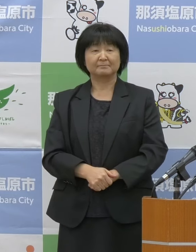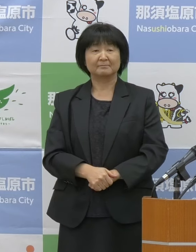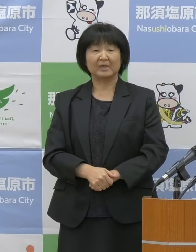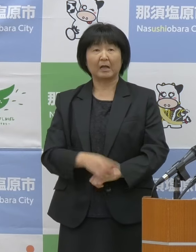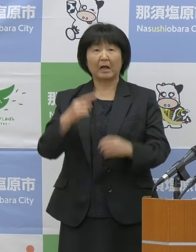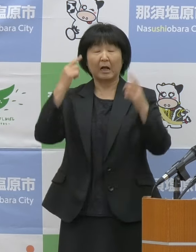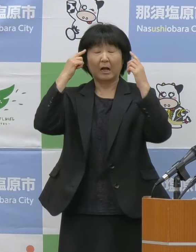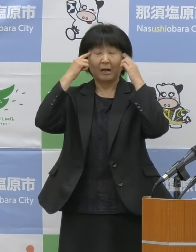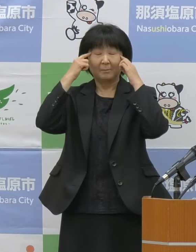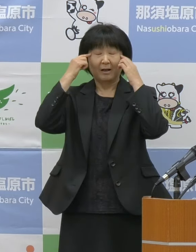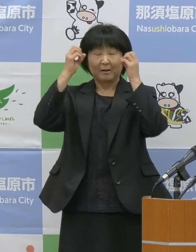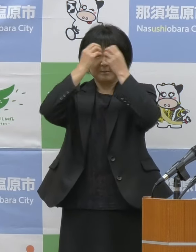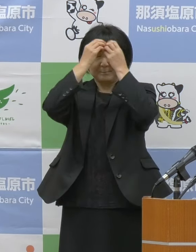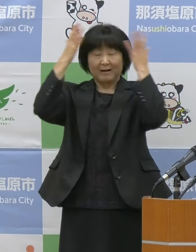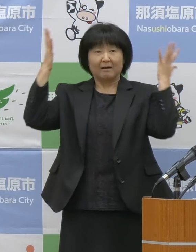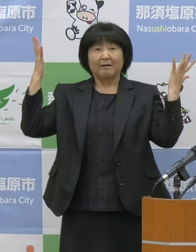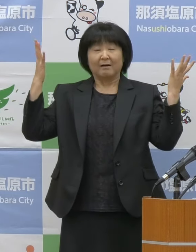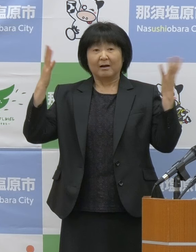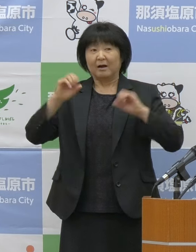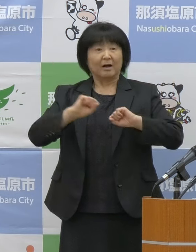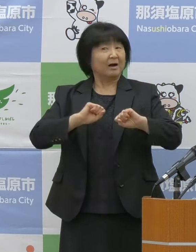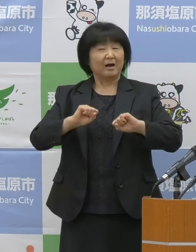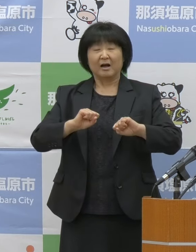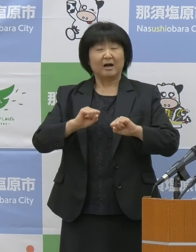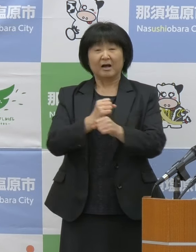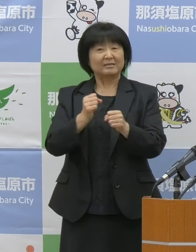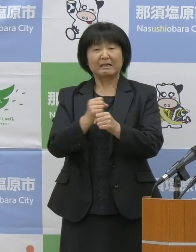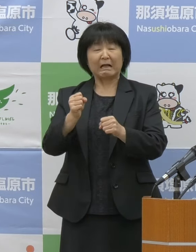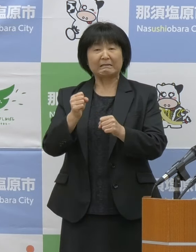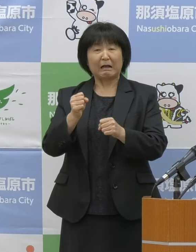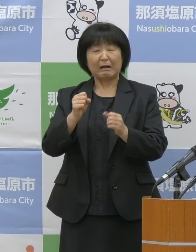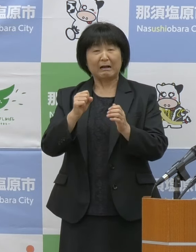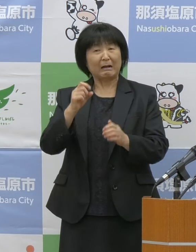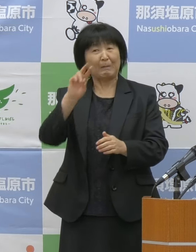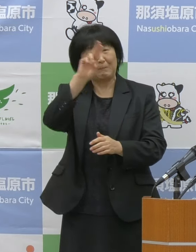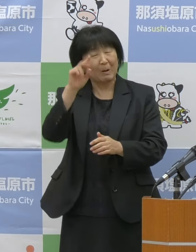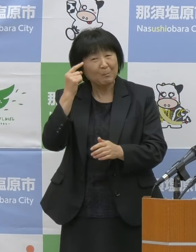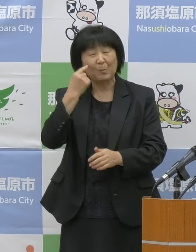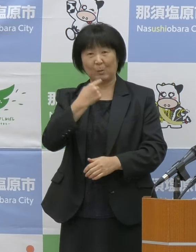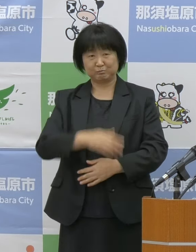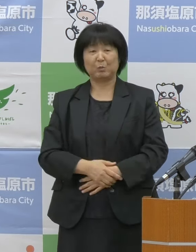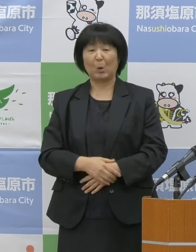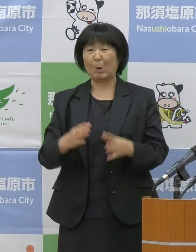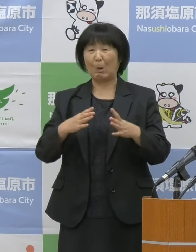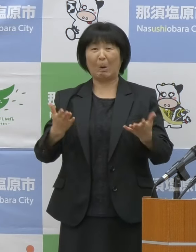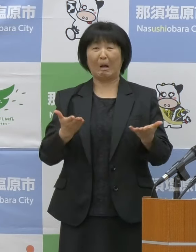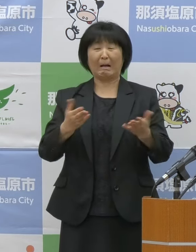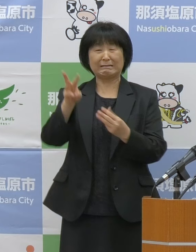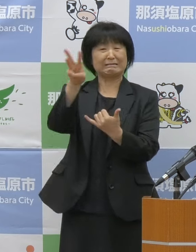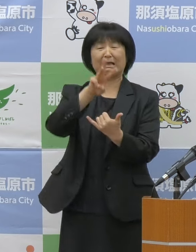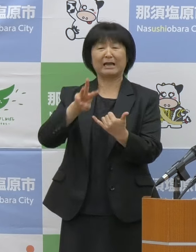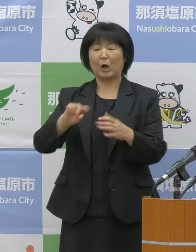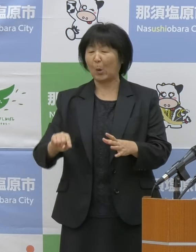が真っ白になって何も動けなかった可能性があるかと思います。大きな災害、もちろんこれは起